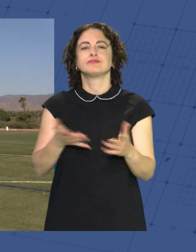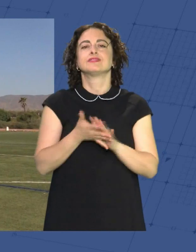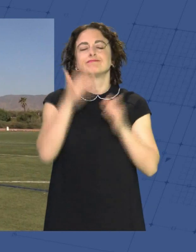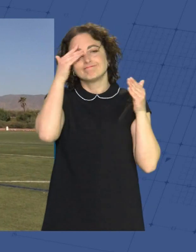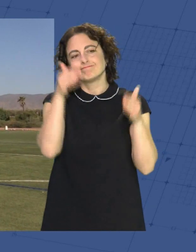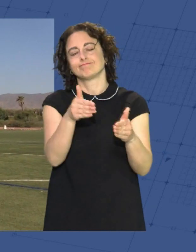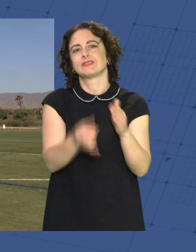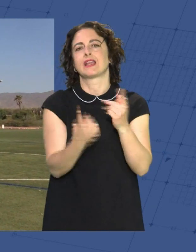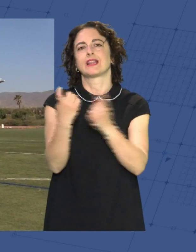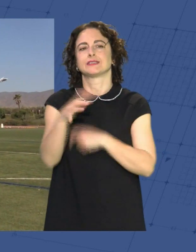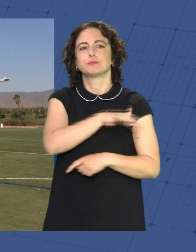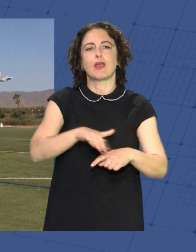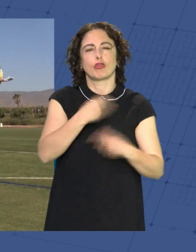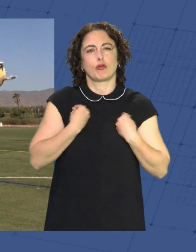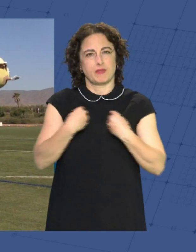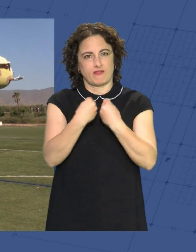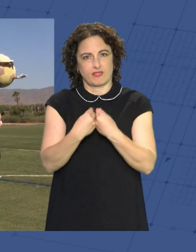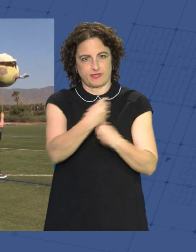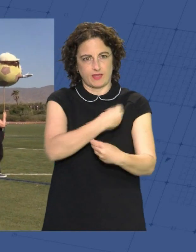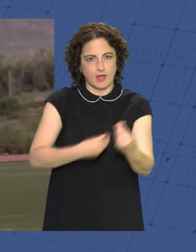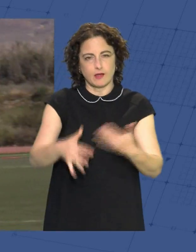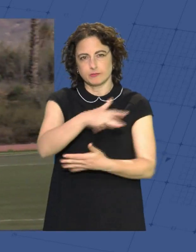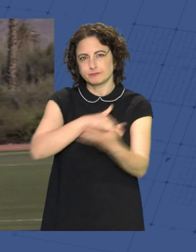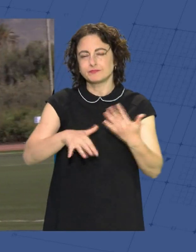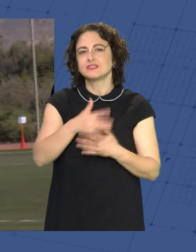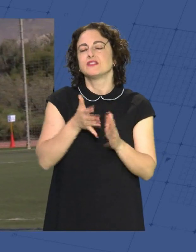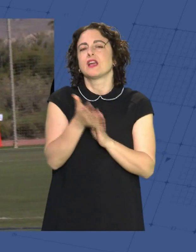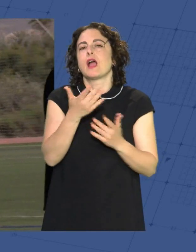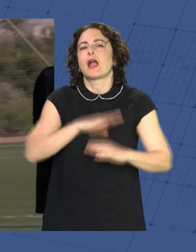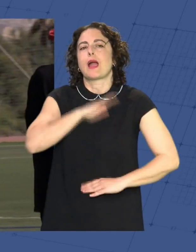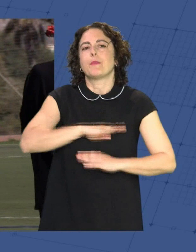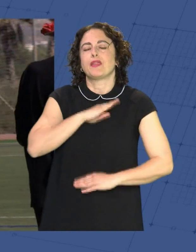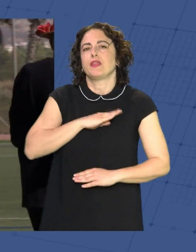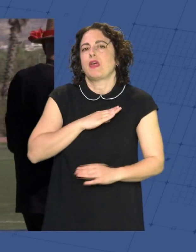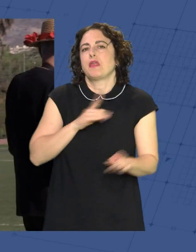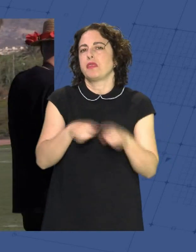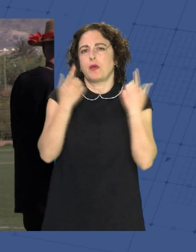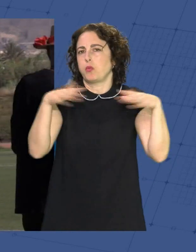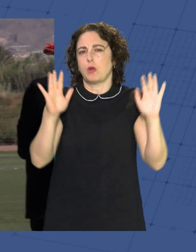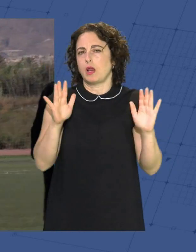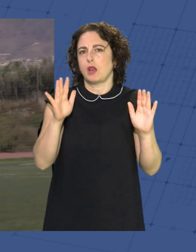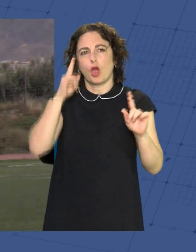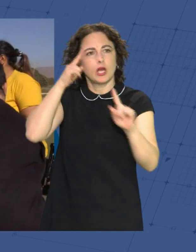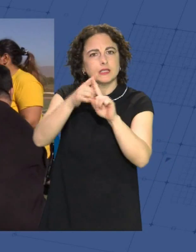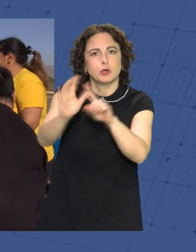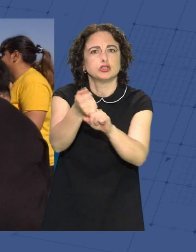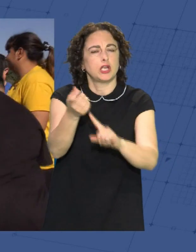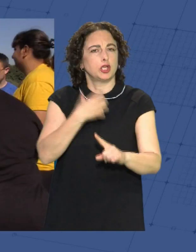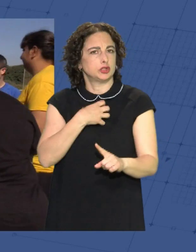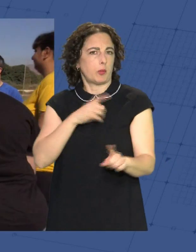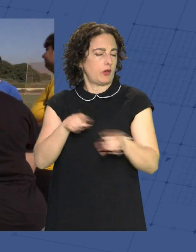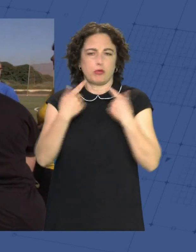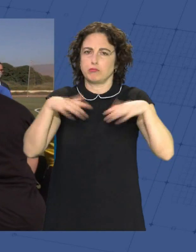de crear espacios de convivencia que demuestren que nuestras capacidades no determinan ni nuestras metas ni nuestra manera de